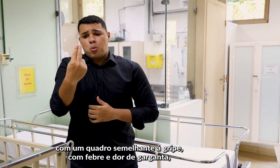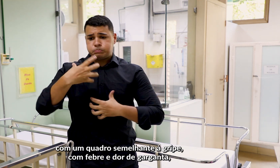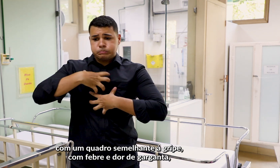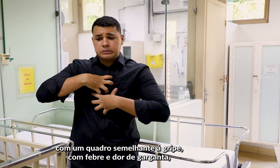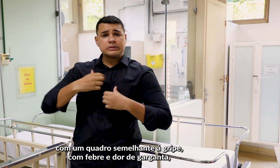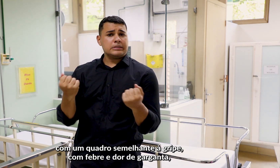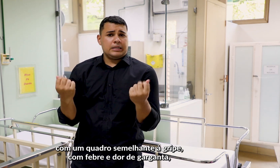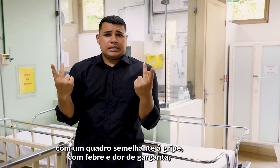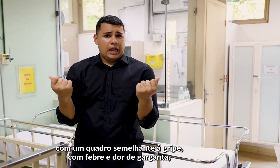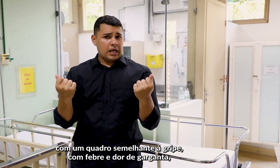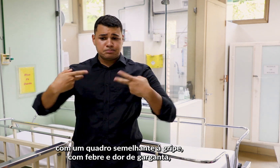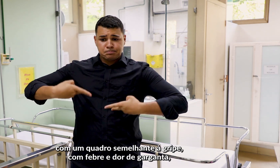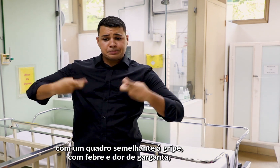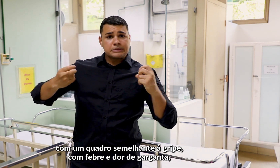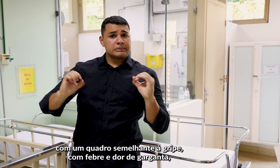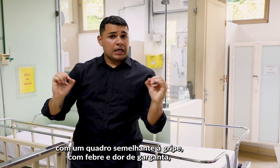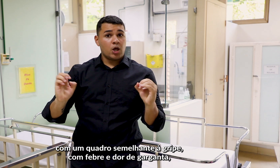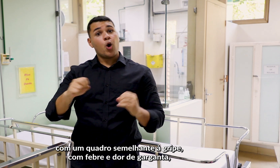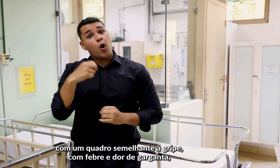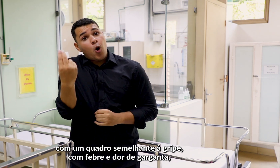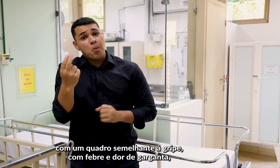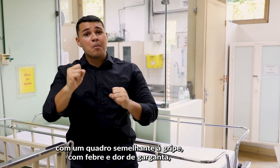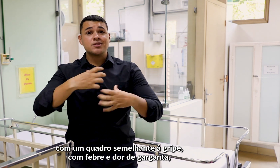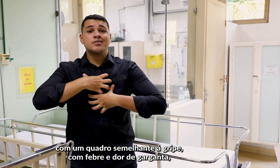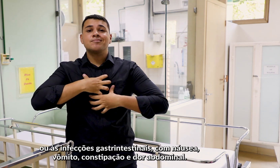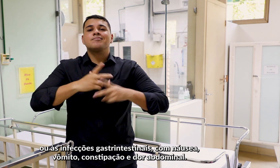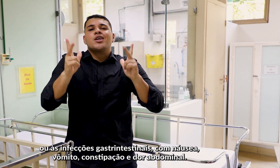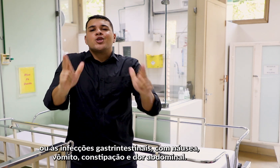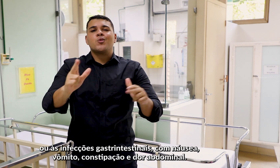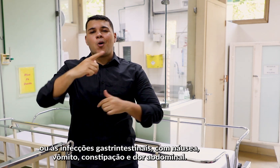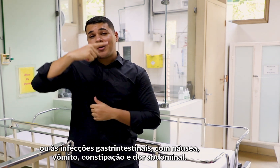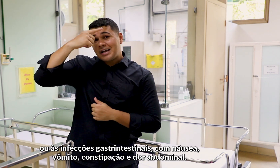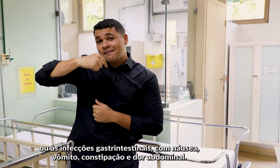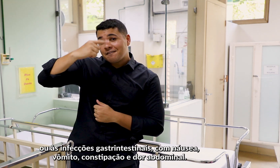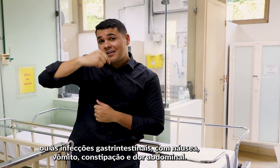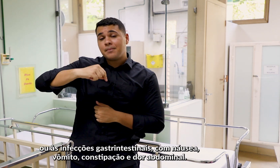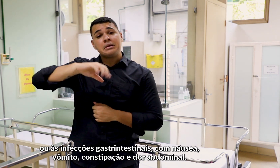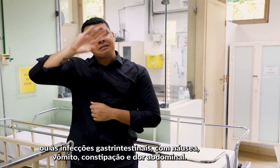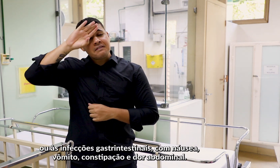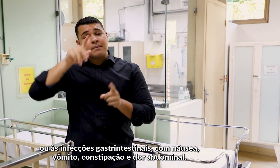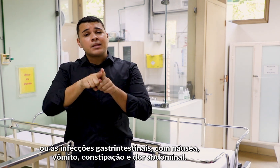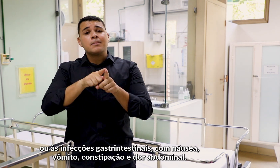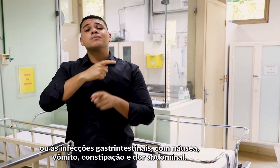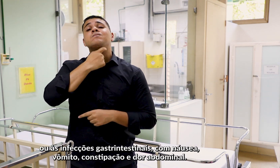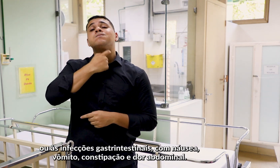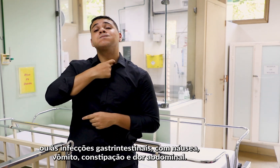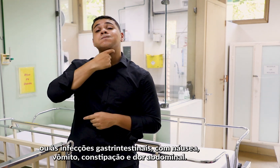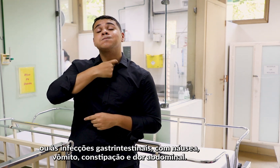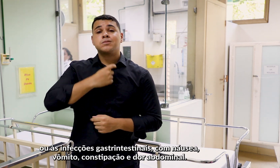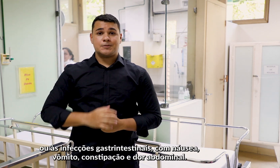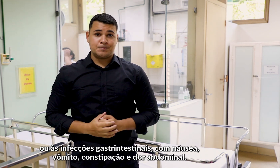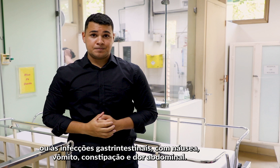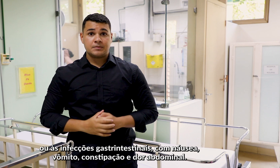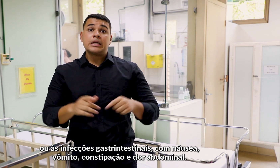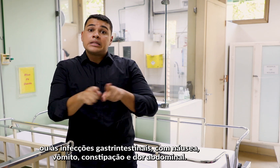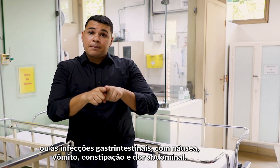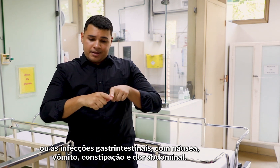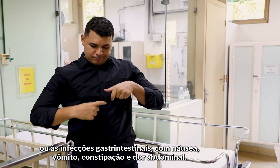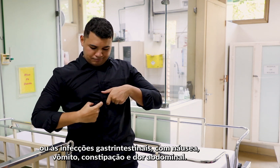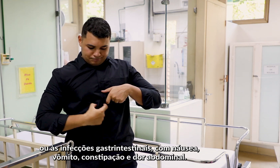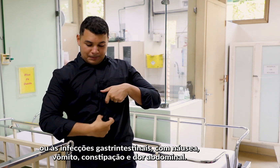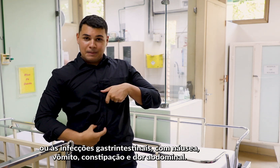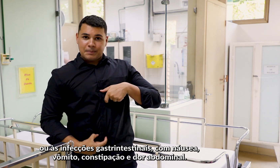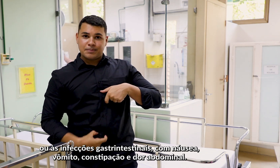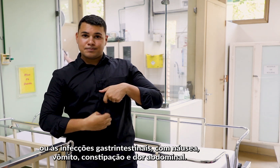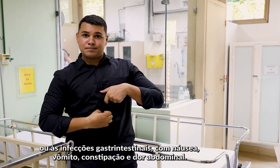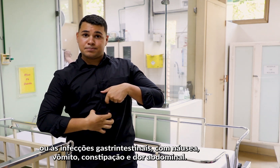semelhante à gripe, com febre e dor de garganta, ou às infecções gastrointestinais, com